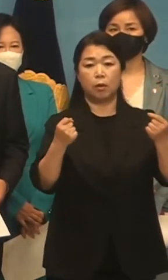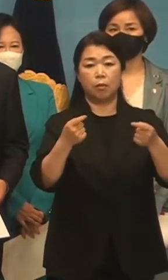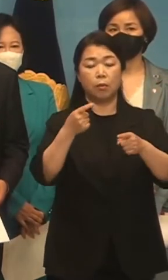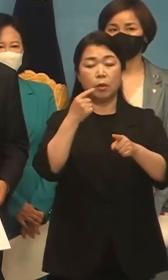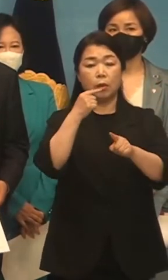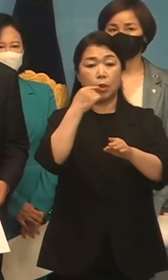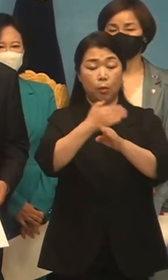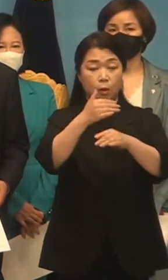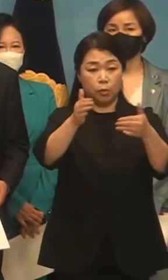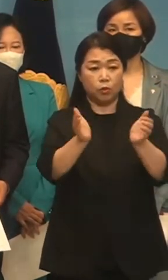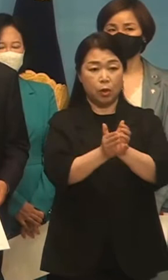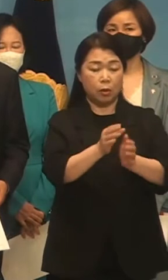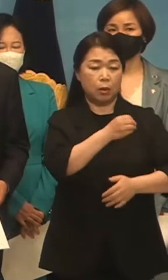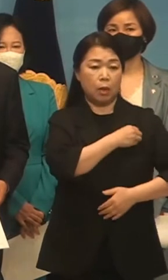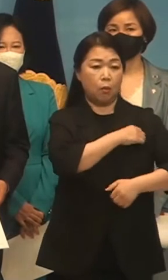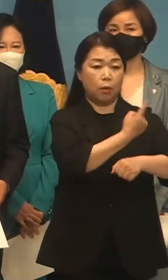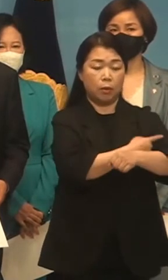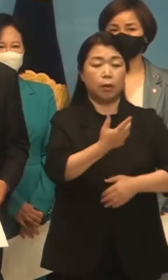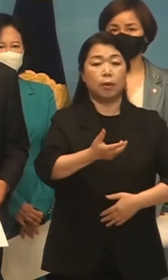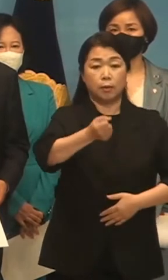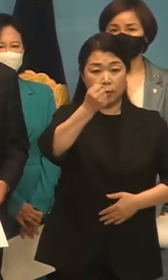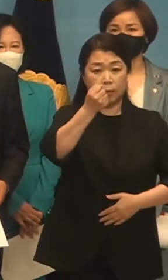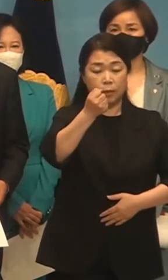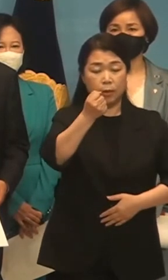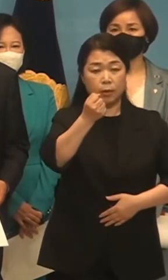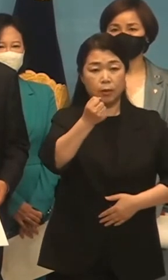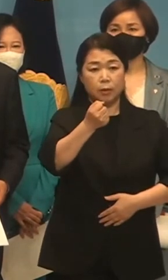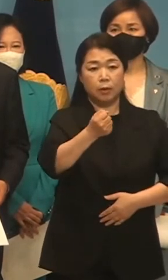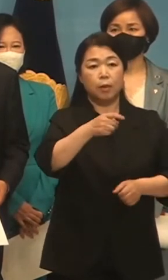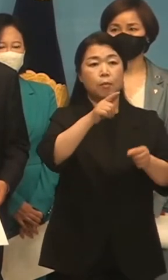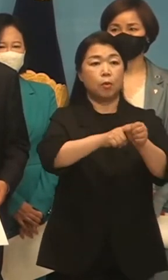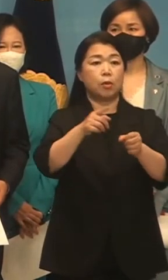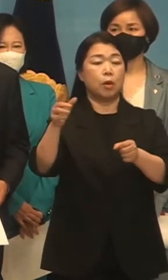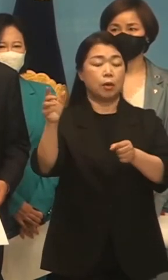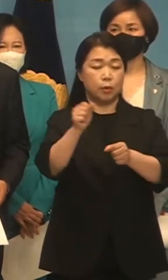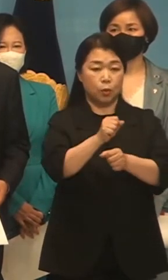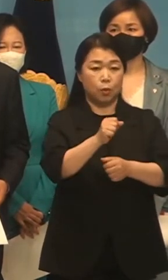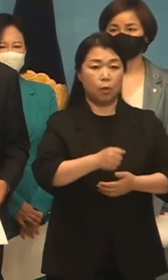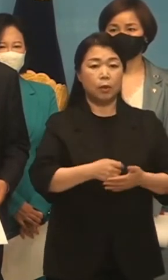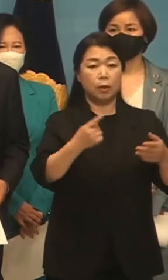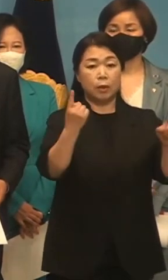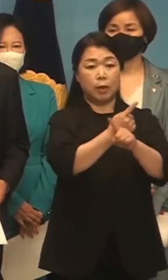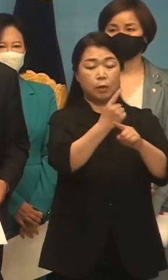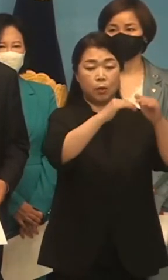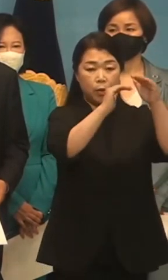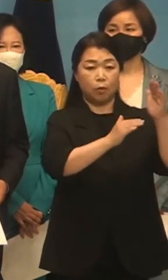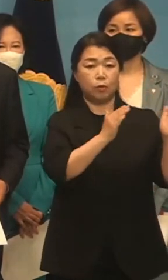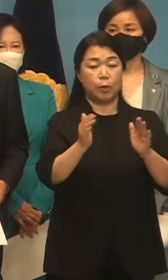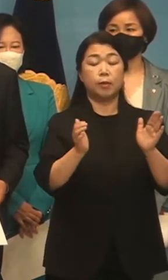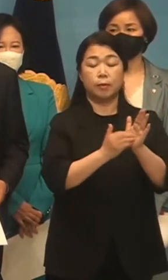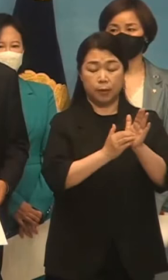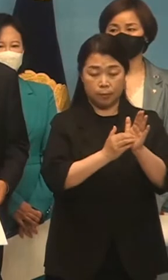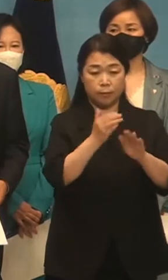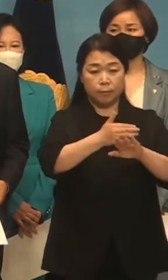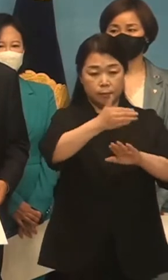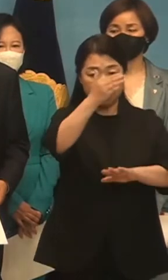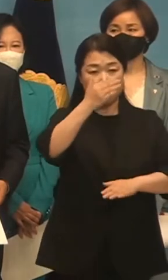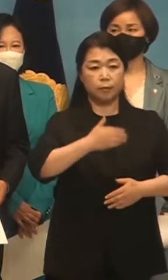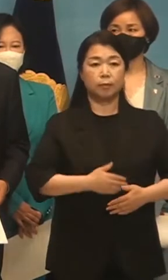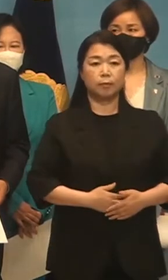더불어민주당의 당권은 당원으로부터 나온다 하는 취지를 살려서 개정안을 준비했습니다. 고맙습니다.